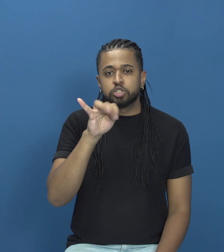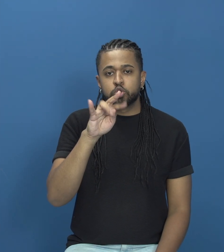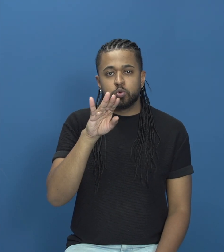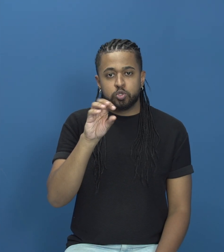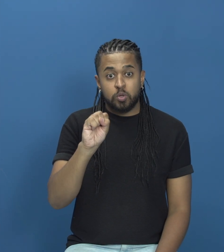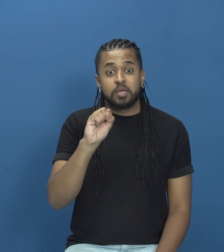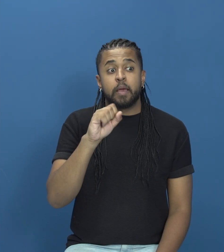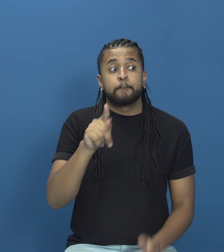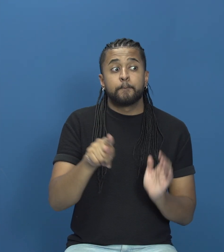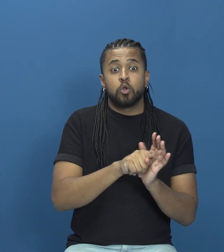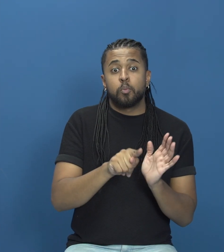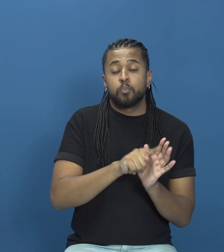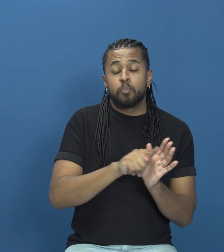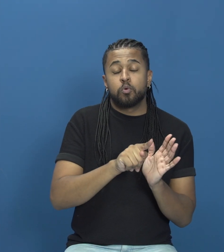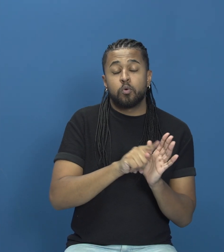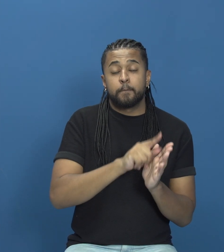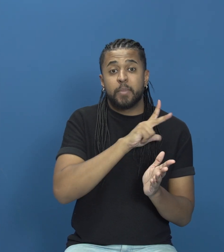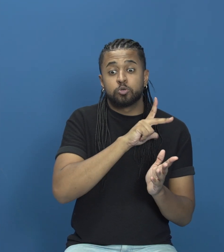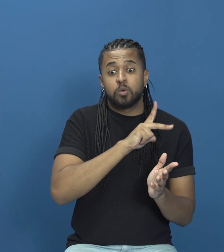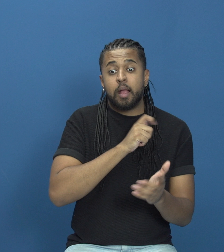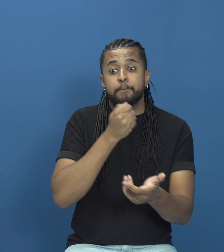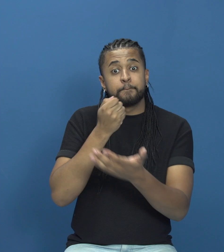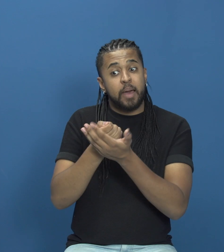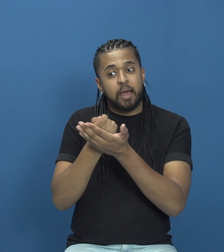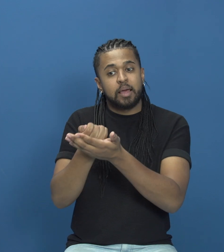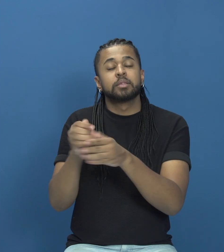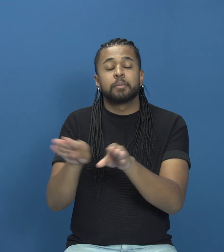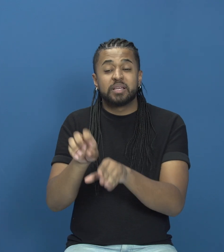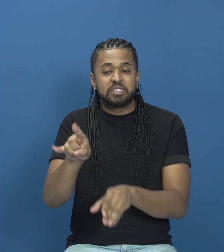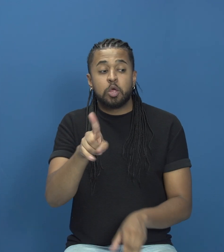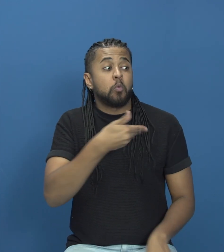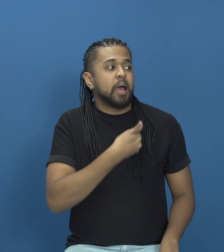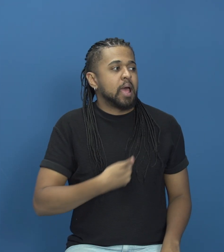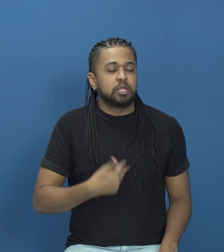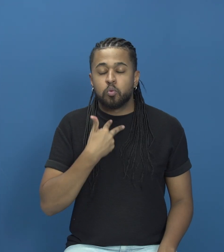pela iniciativa privada, ainda que gratuitamente.